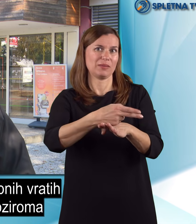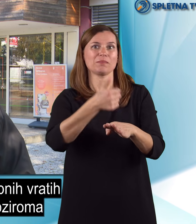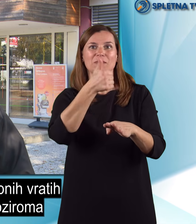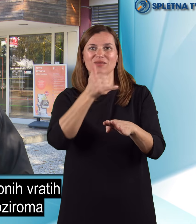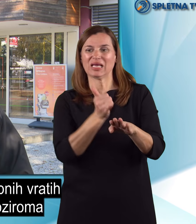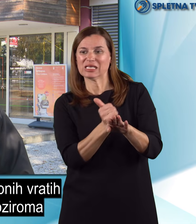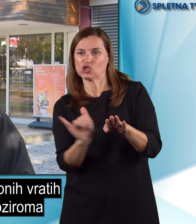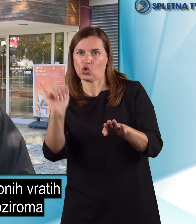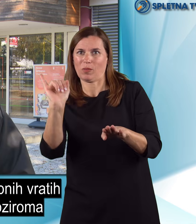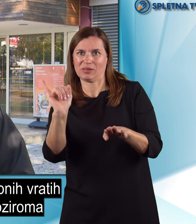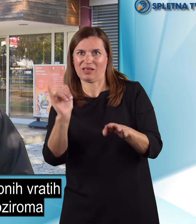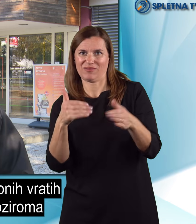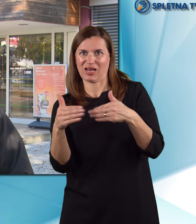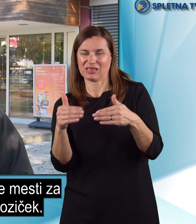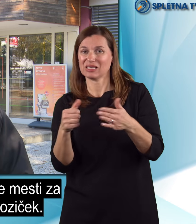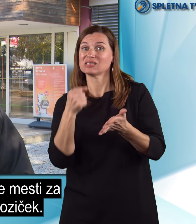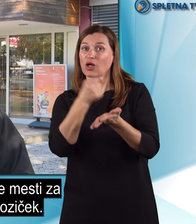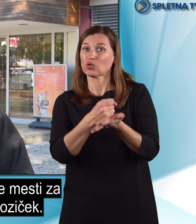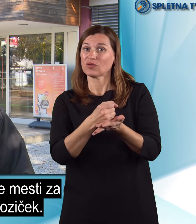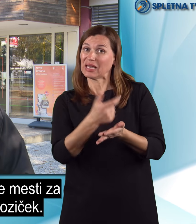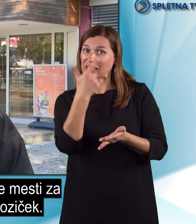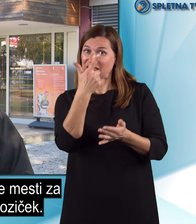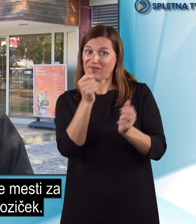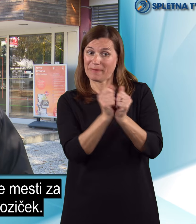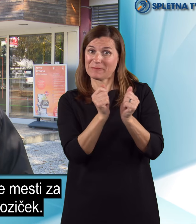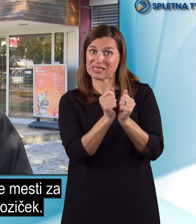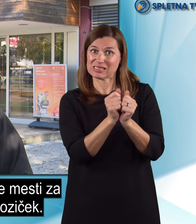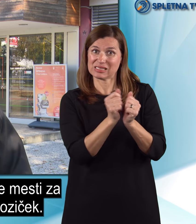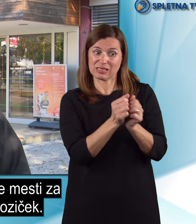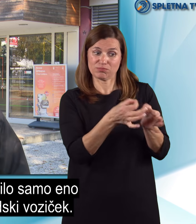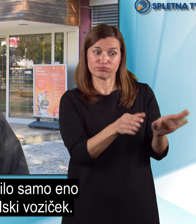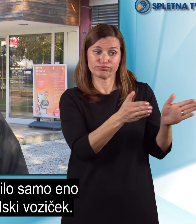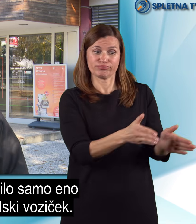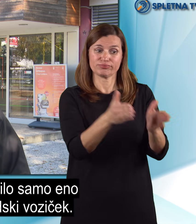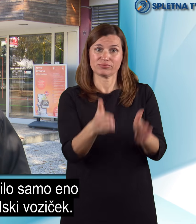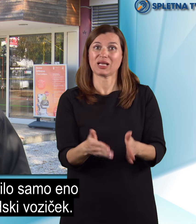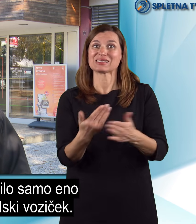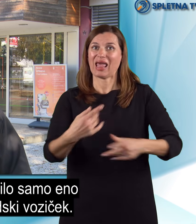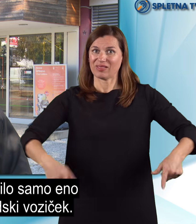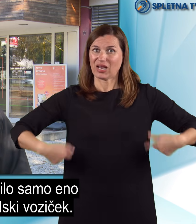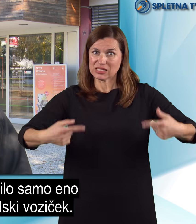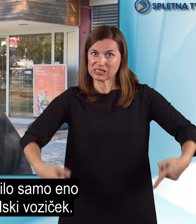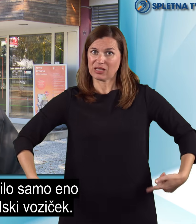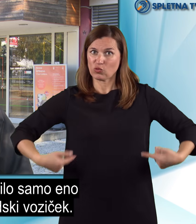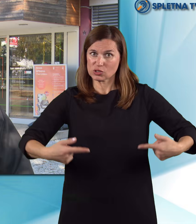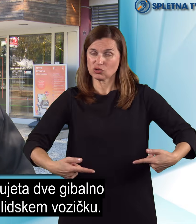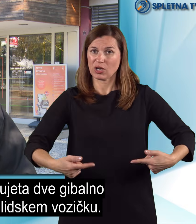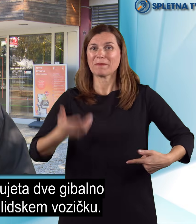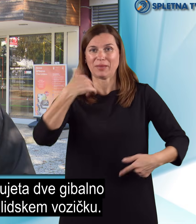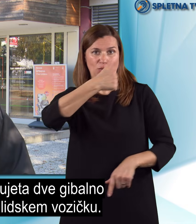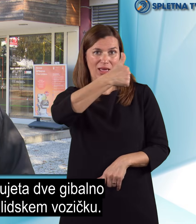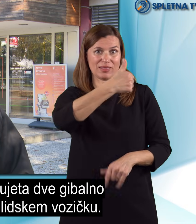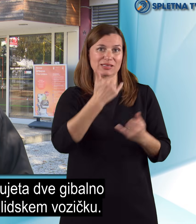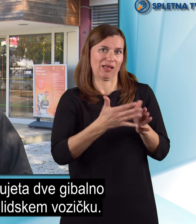vratih, zagotovili oziroma vzpostavili 2 mesti za invalidski voziček. V preteklosti je bilo samo 1 mesto za invalidski voziček, tako da zdaj lahko